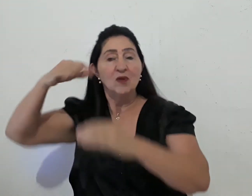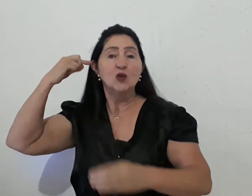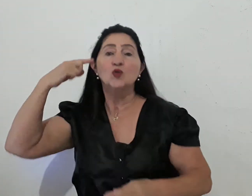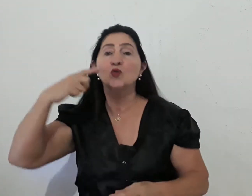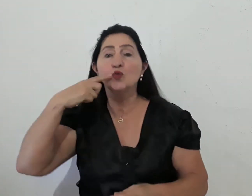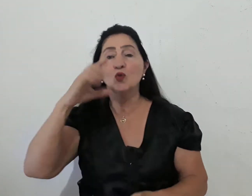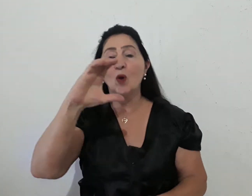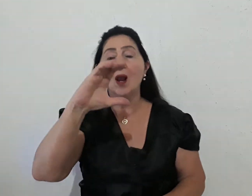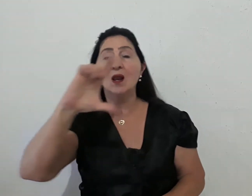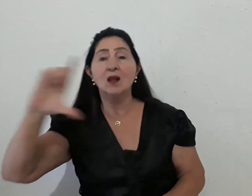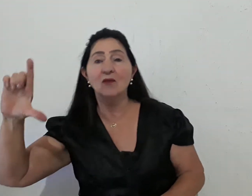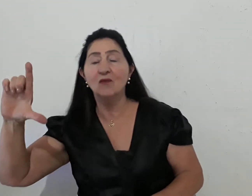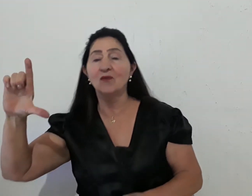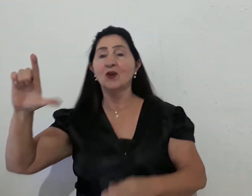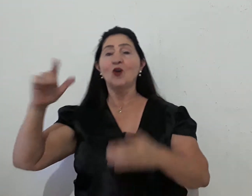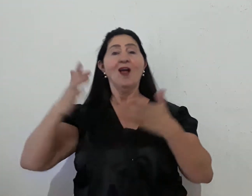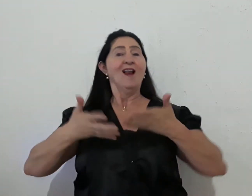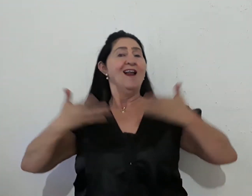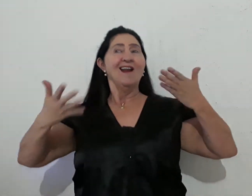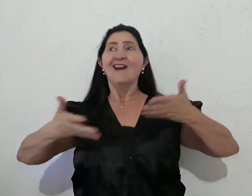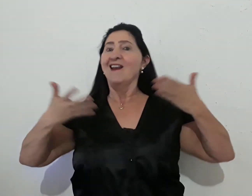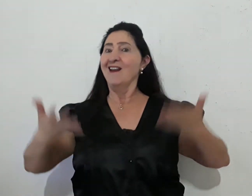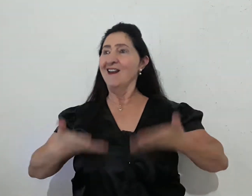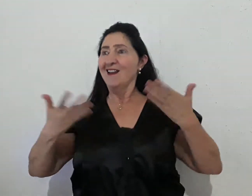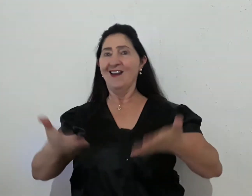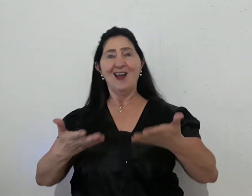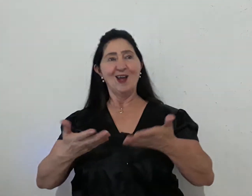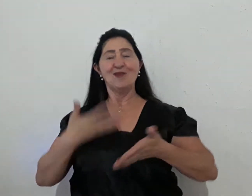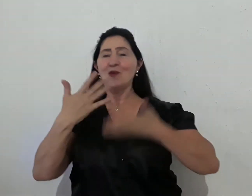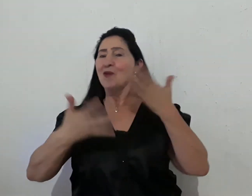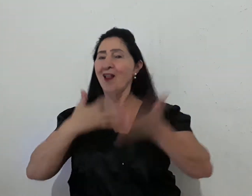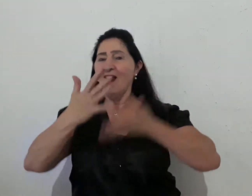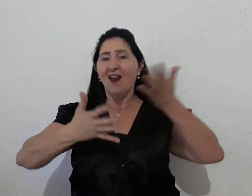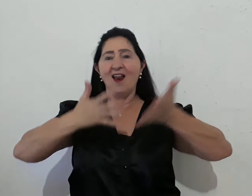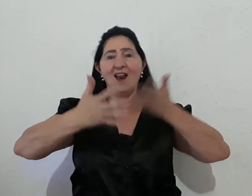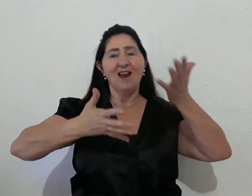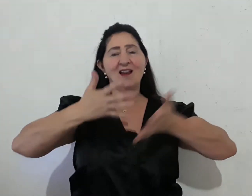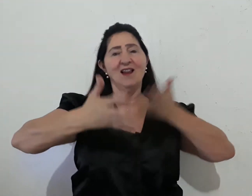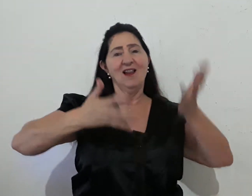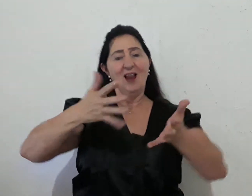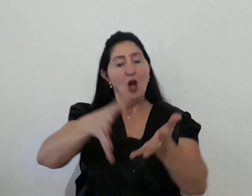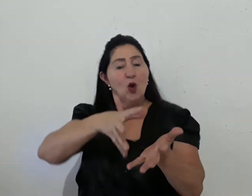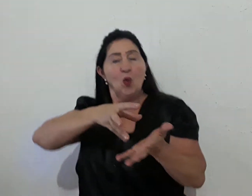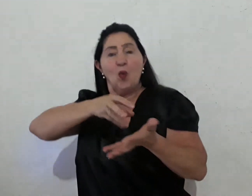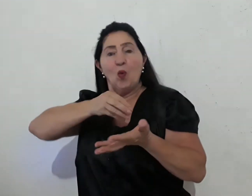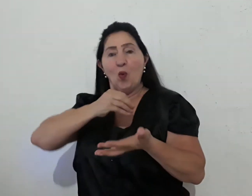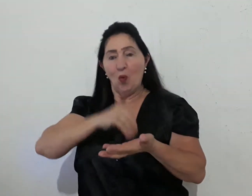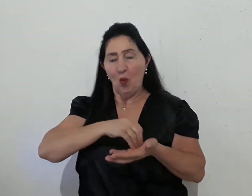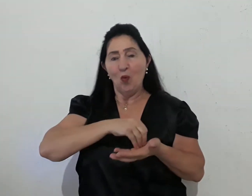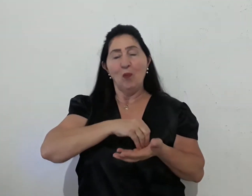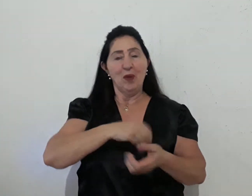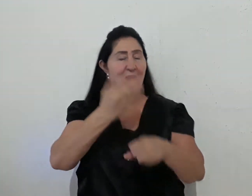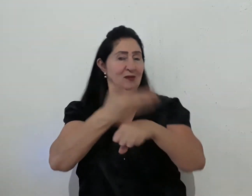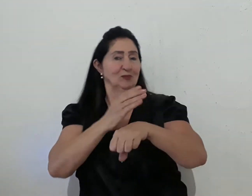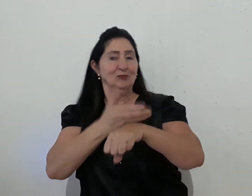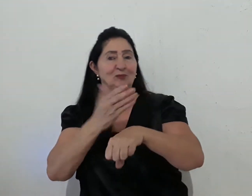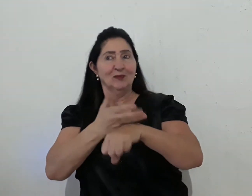classificadores de forma leve, natural e fluente e imite-os. Para esse exercício, veja um vídeo